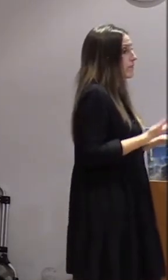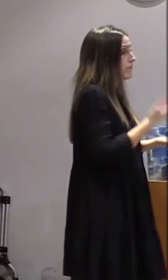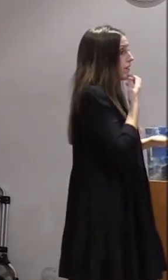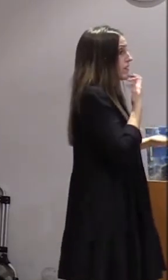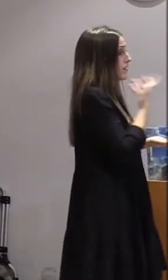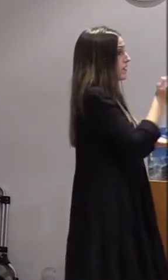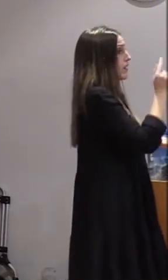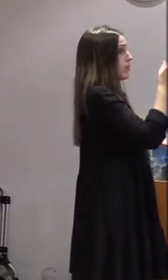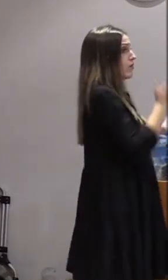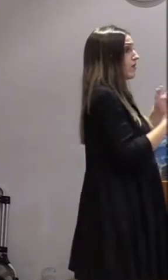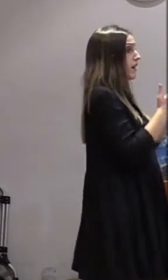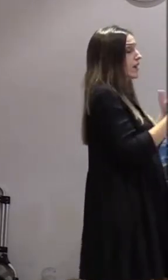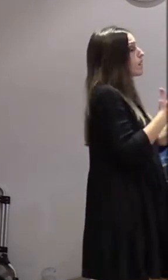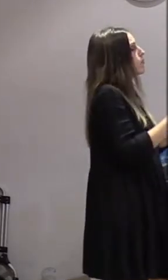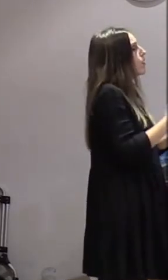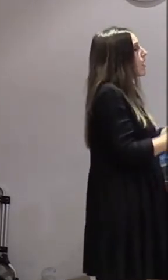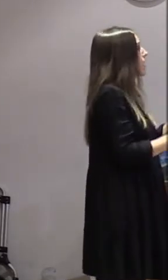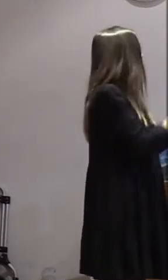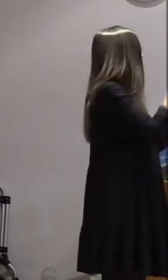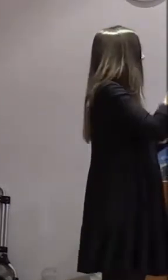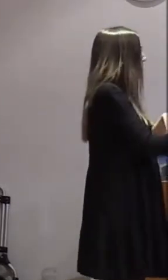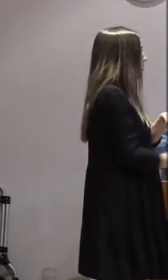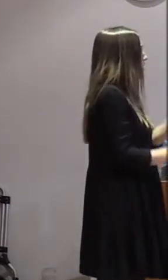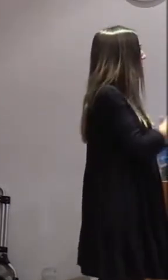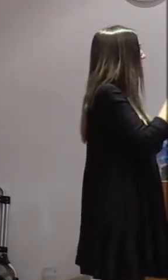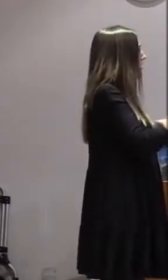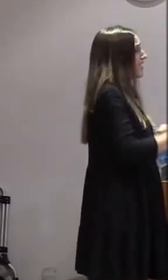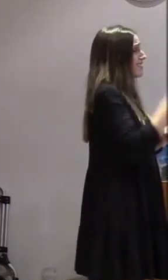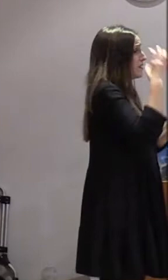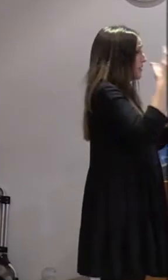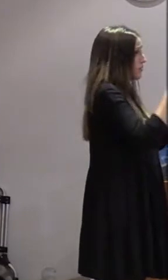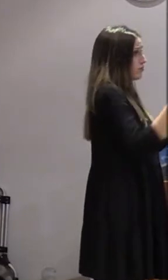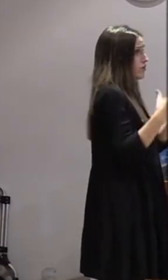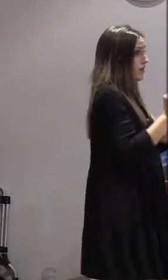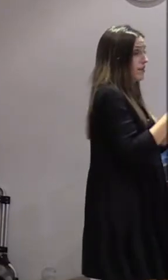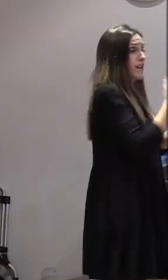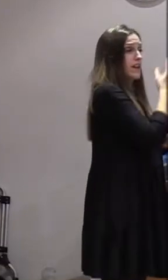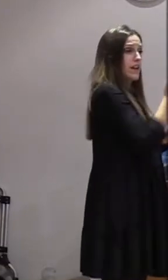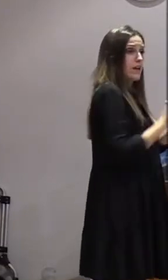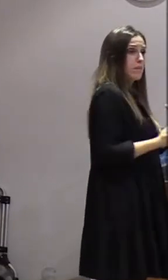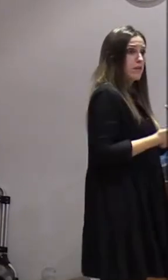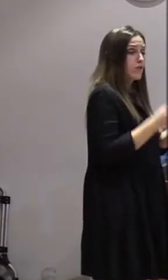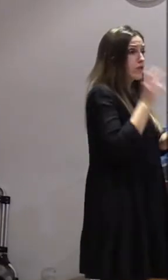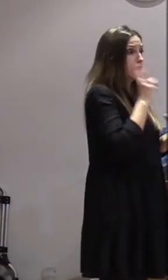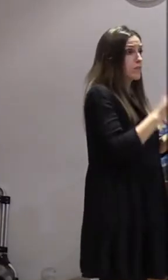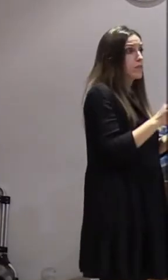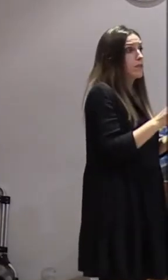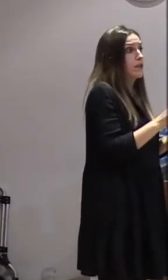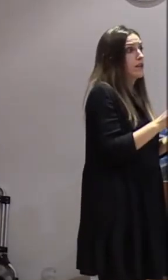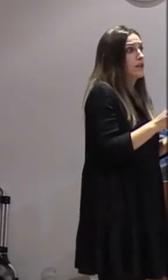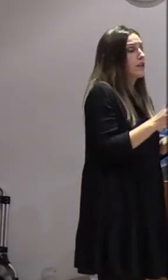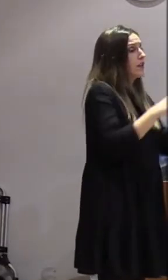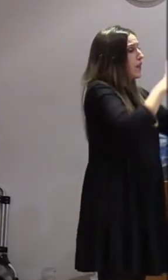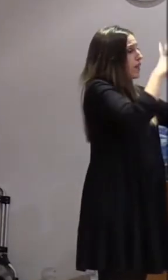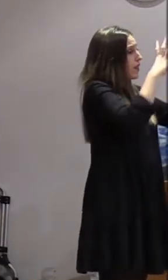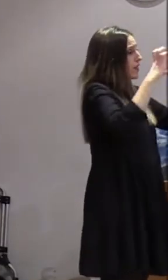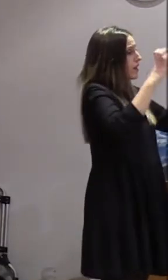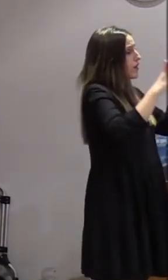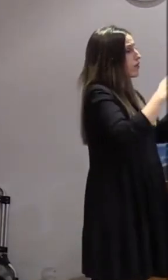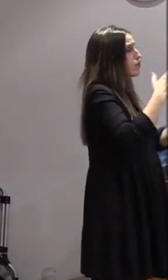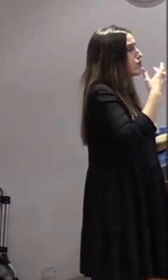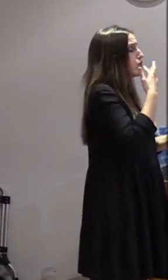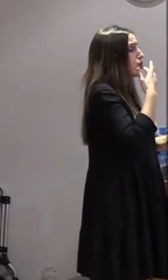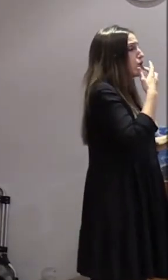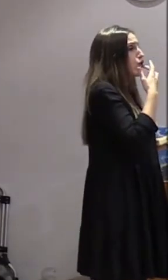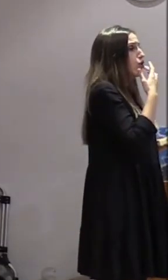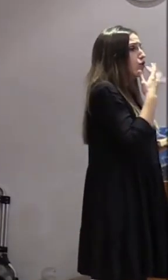una época en la que hay mucha actividad volcánica, el pintor, la persona, me da igual, va a ver con mayor frecuencia cielos rojizos,